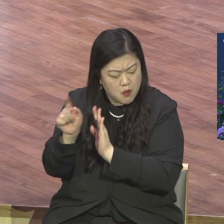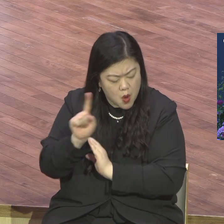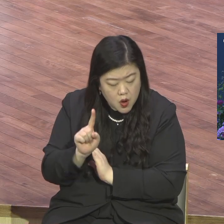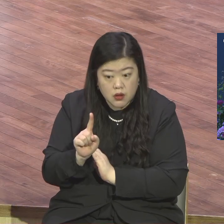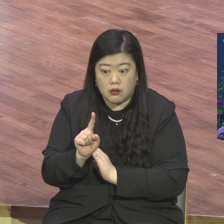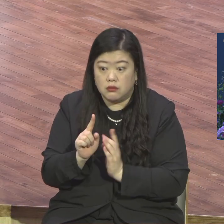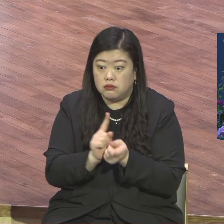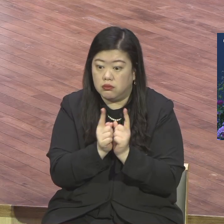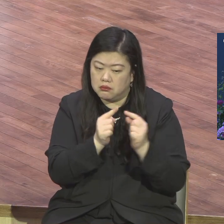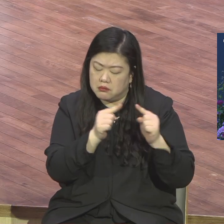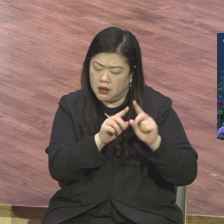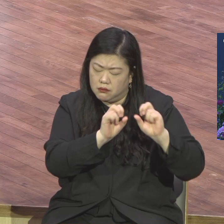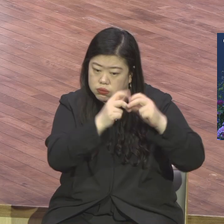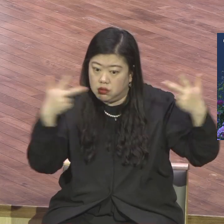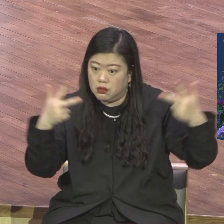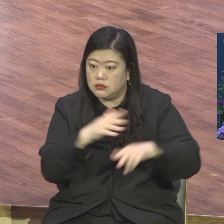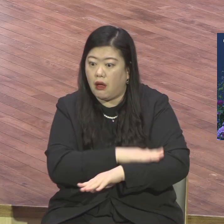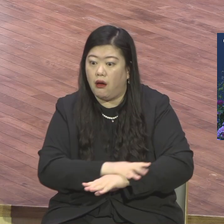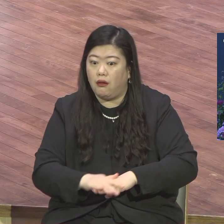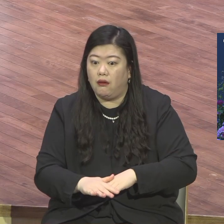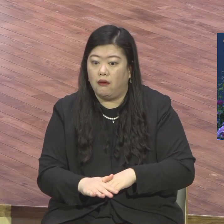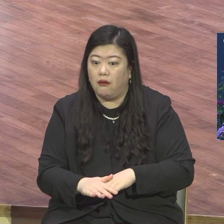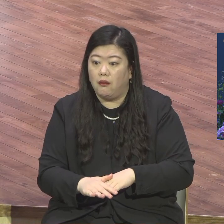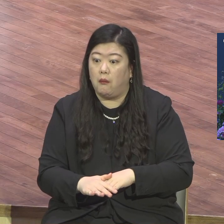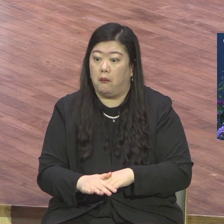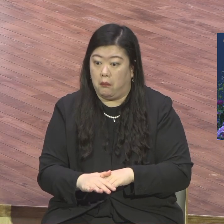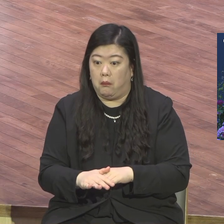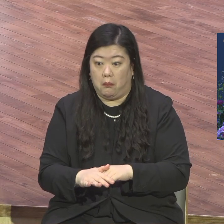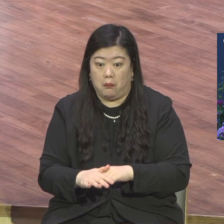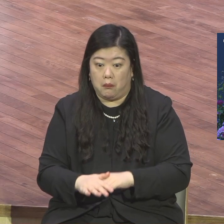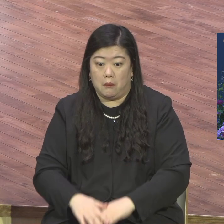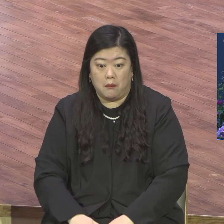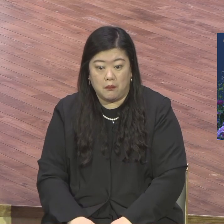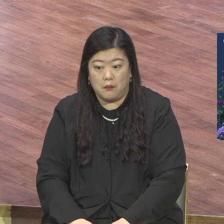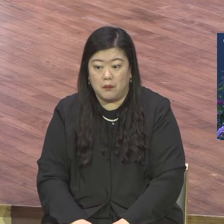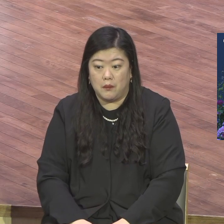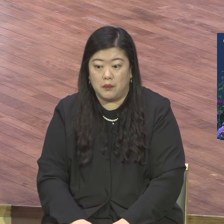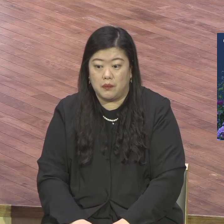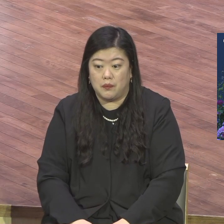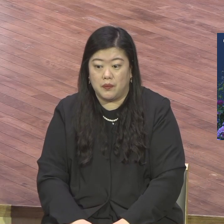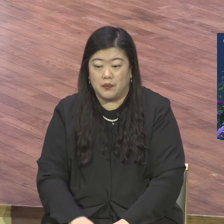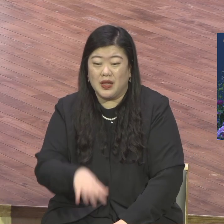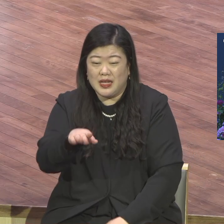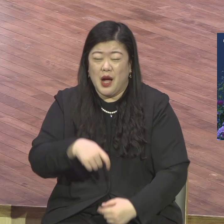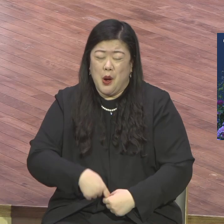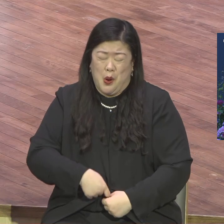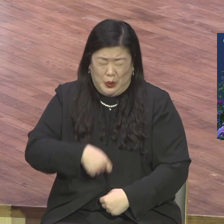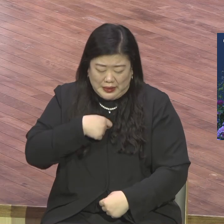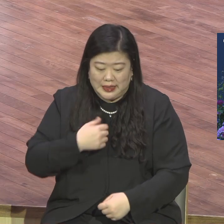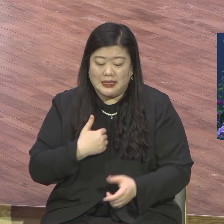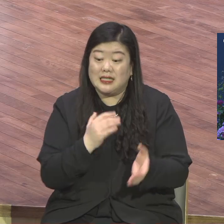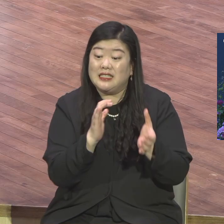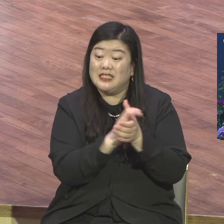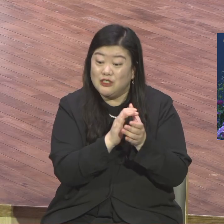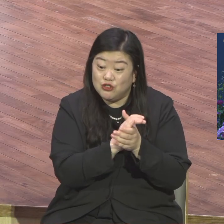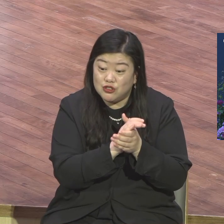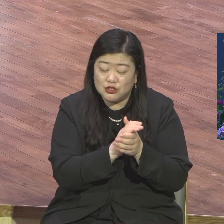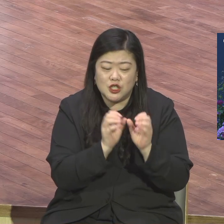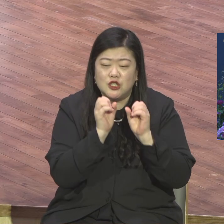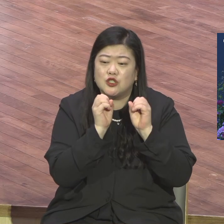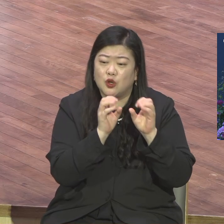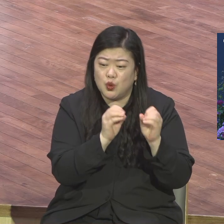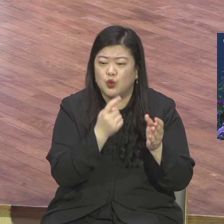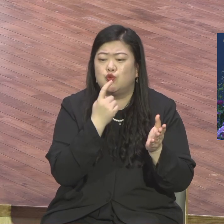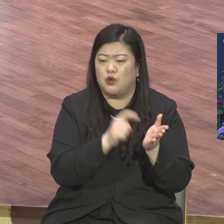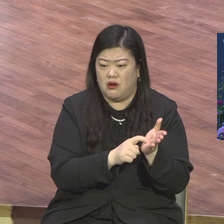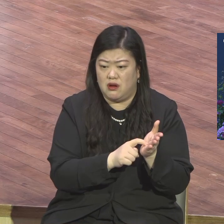그래서요, 이렇게 가족 복음화가 안 되기 때문에 사실 가까운 사람에게 복음 증거하기 제일 어려워요. 그것도